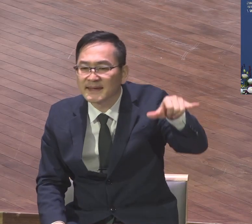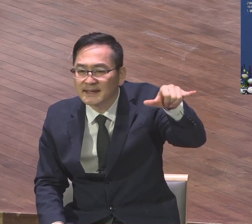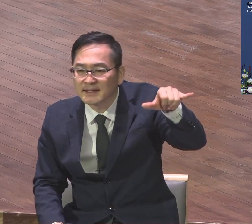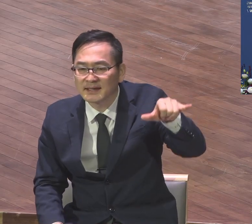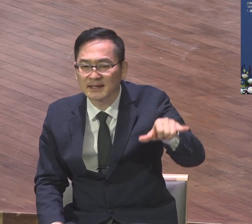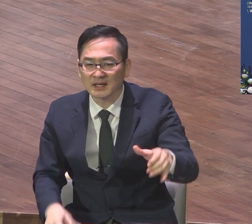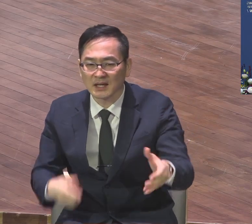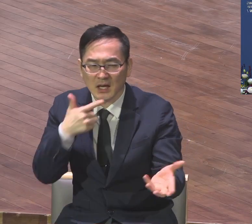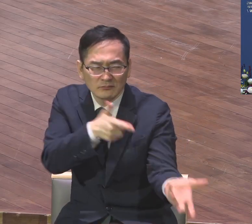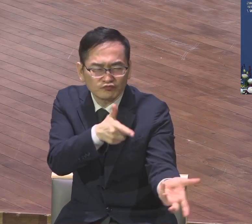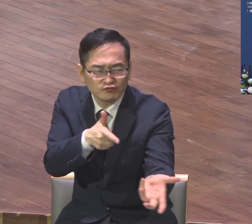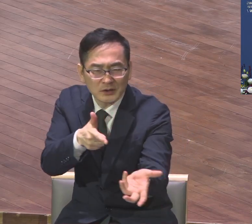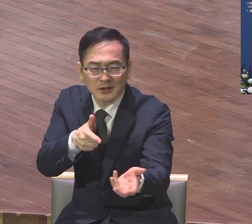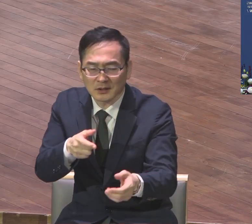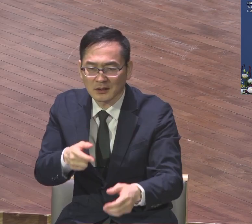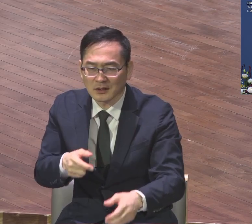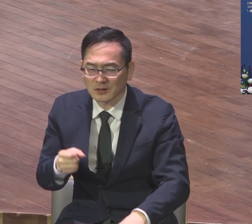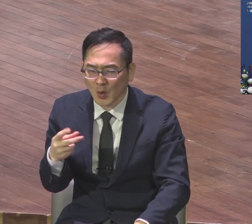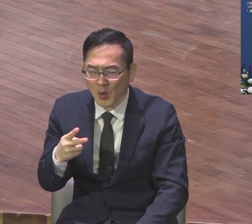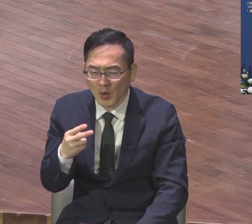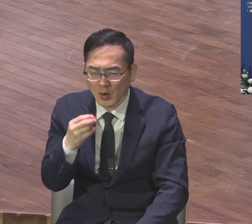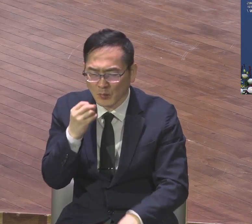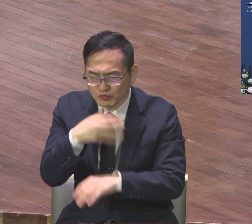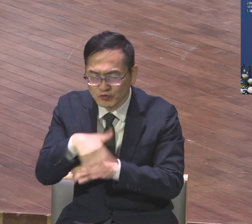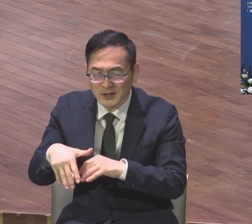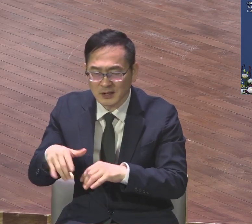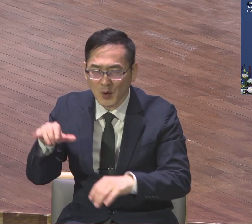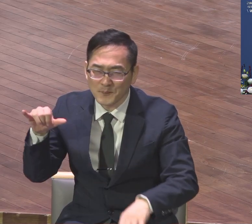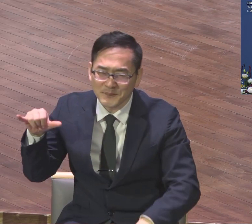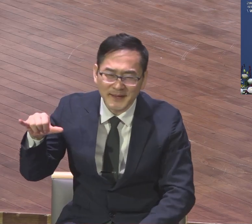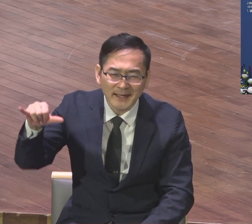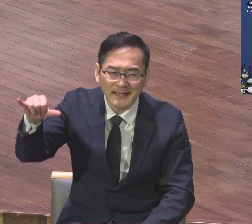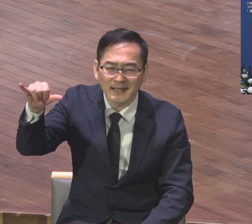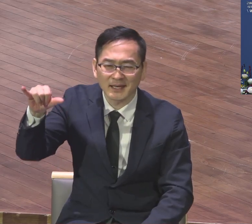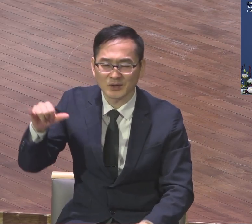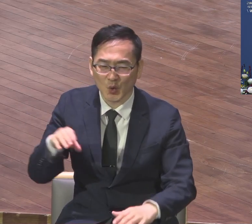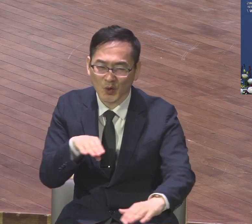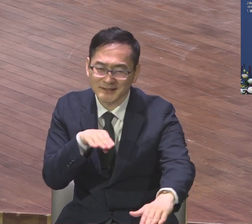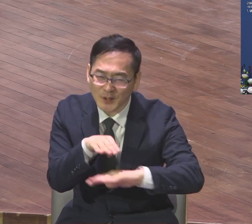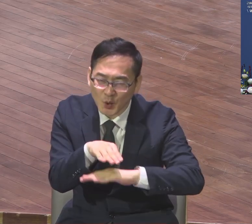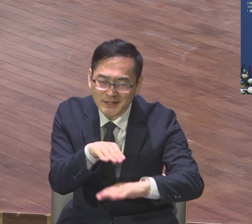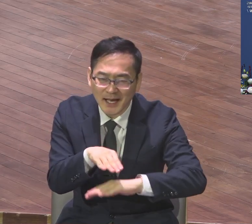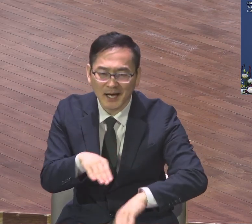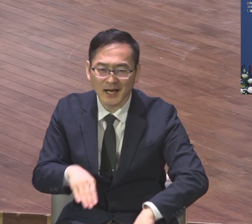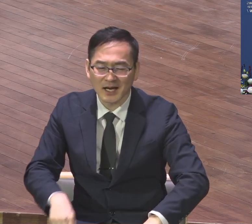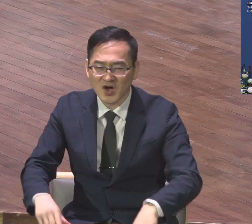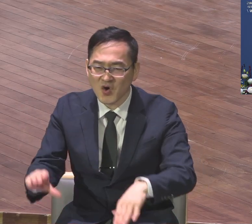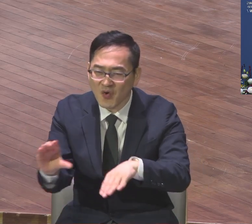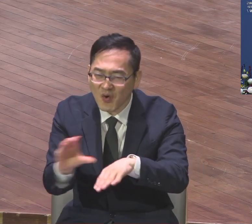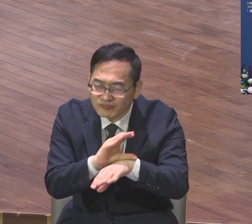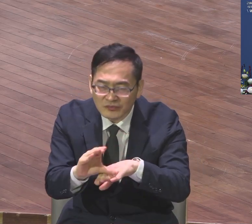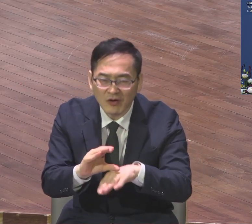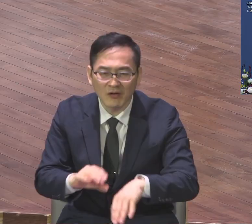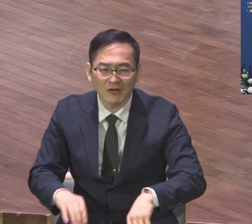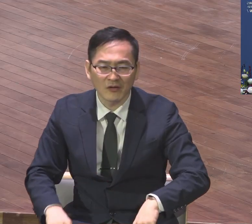어마어마한 무게를 가지고 비행기가. 그 정도입니까? 자동차, 컴퓨터,